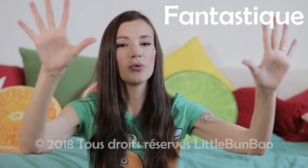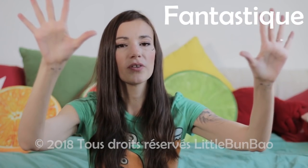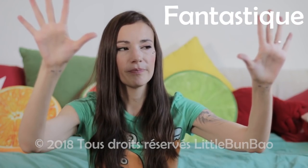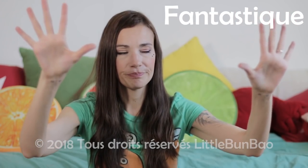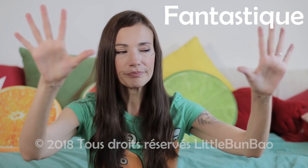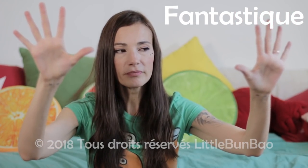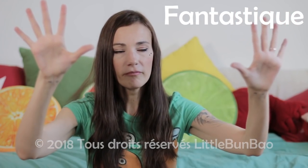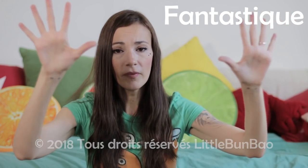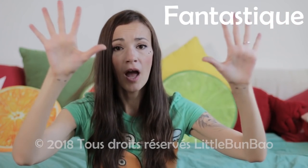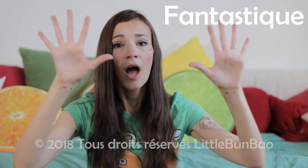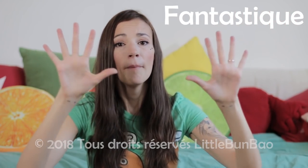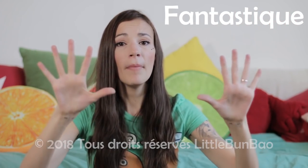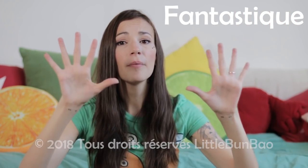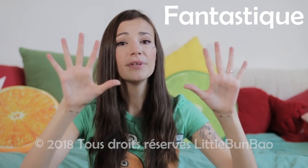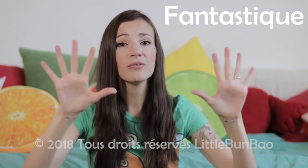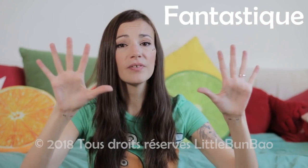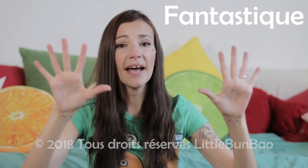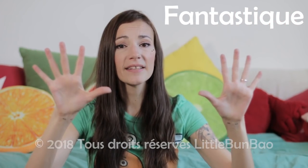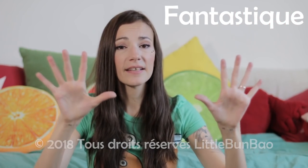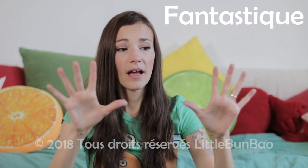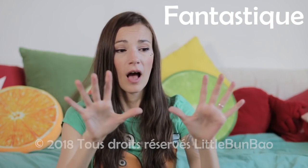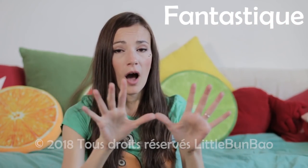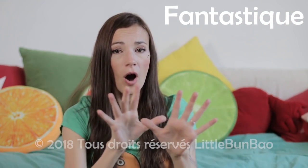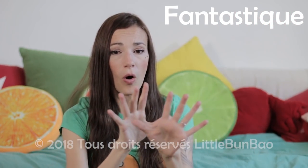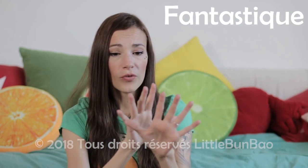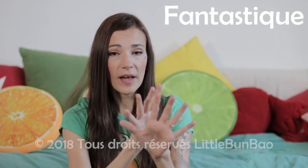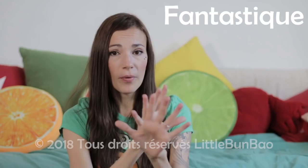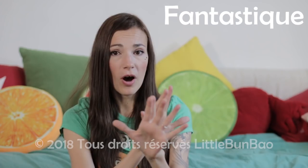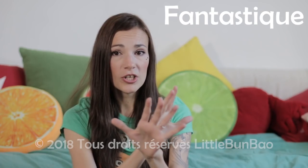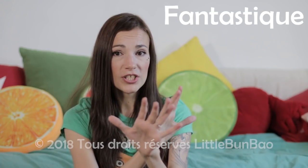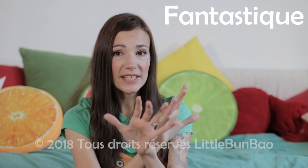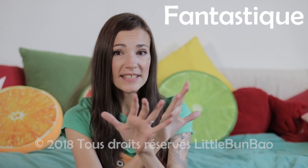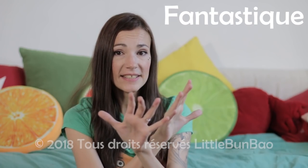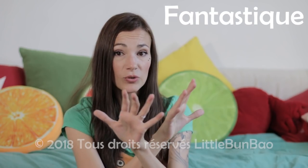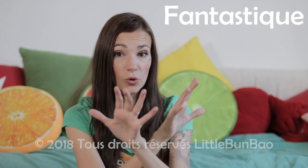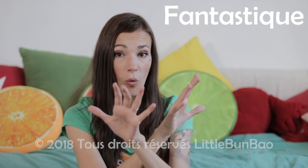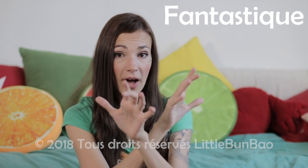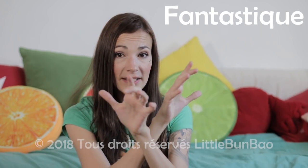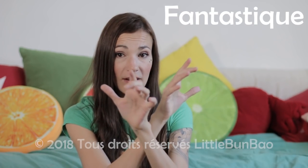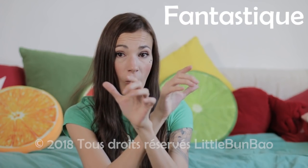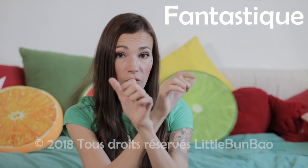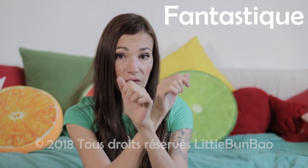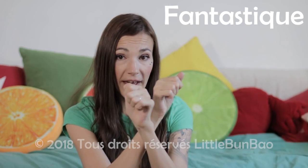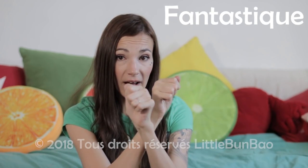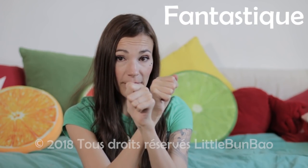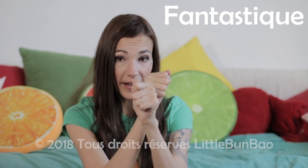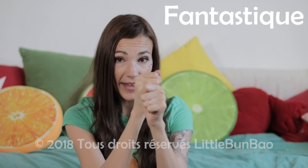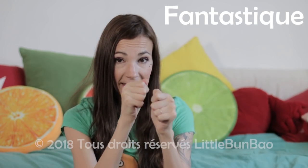redécompose. Main bien ouverte, on s'approche, ici on se croise, on ferme et